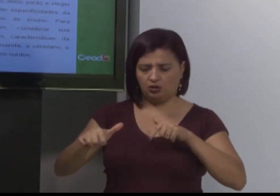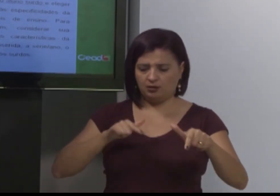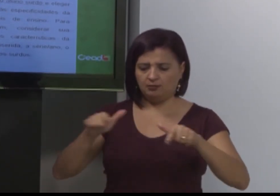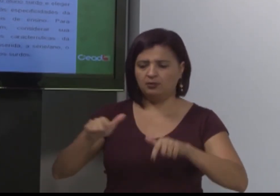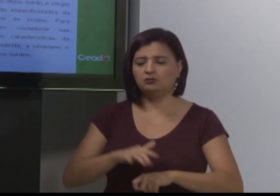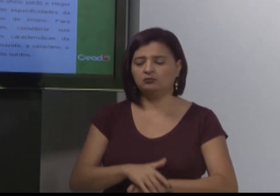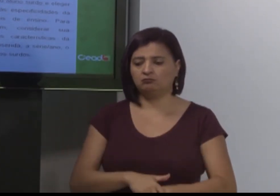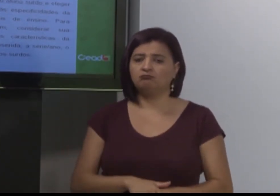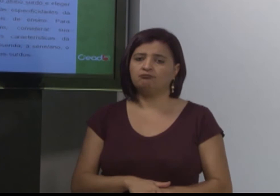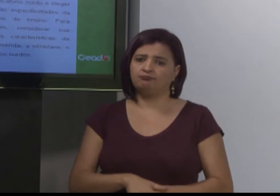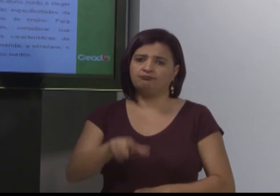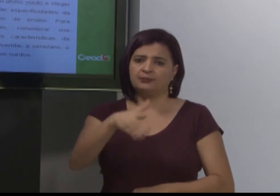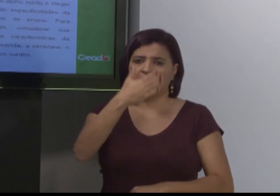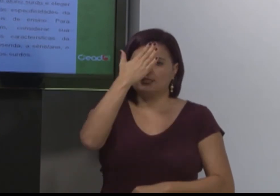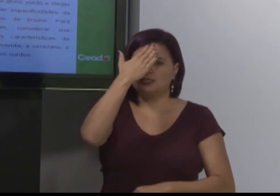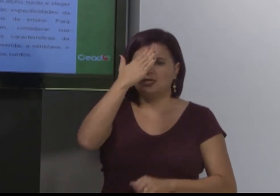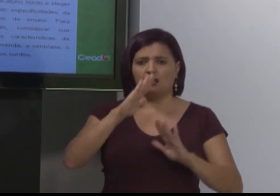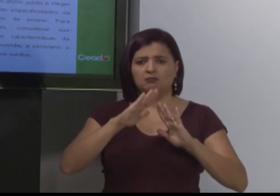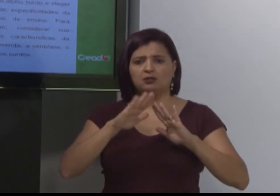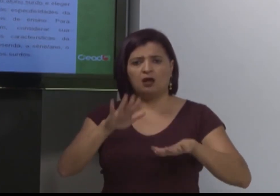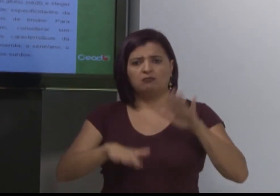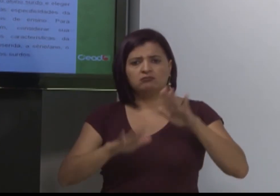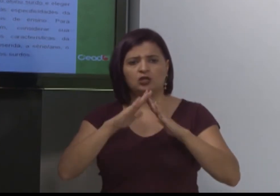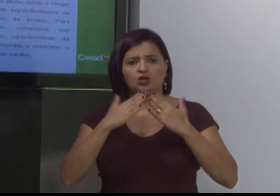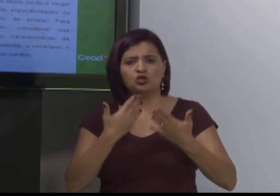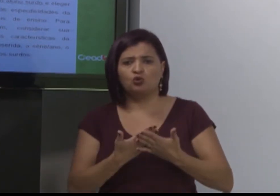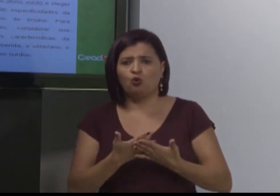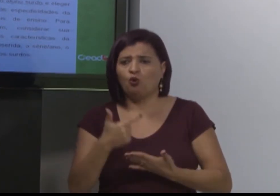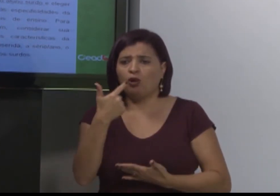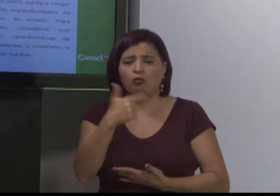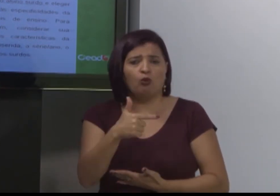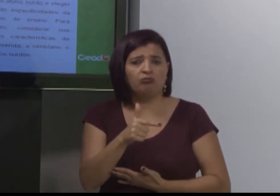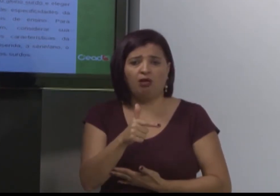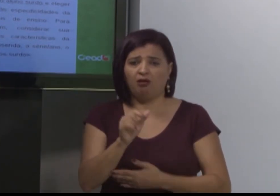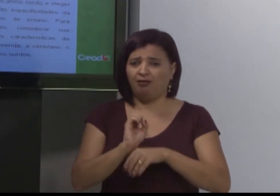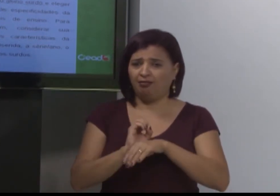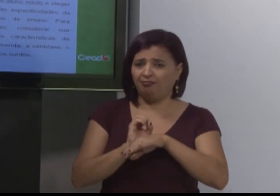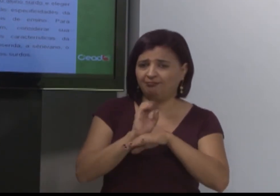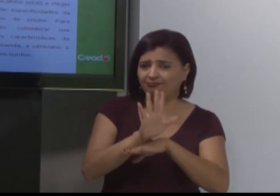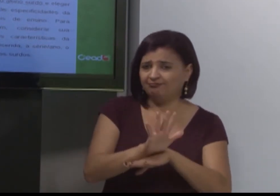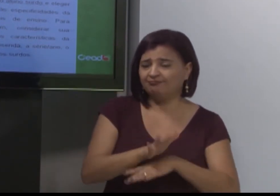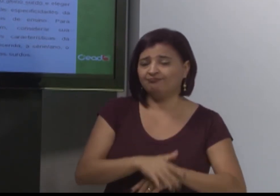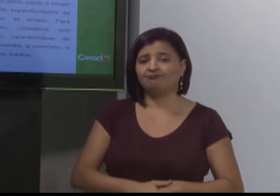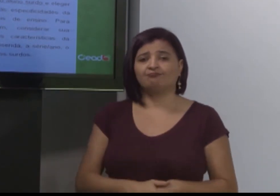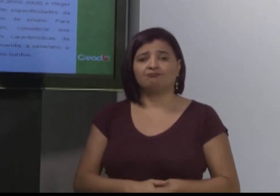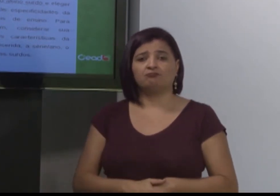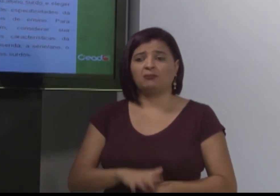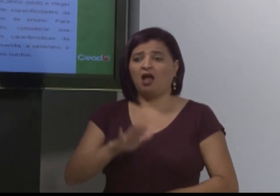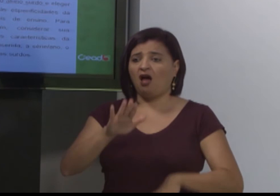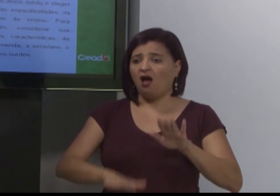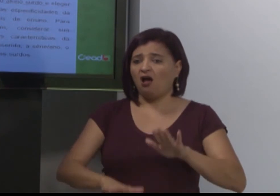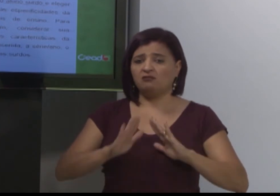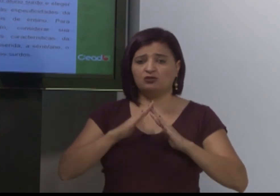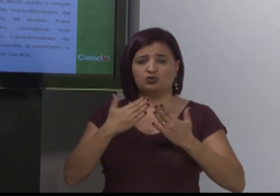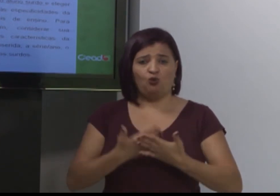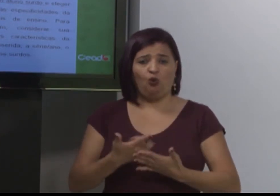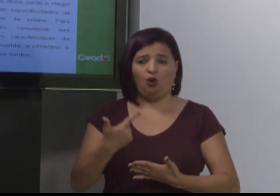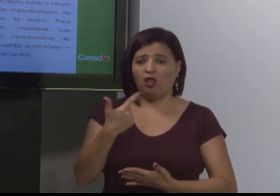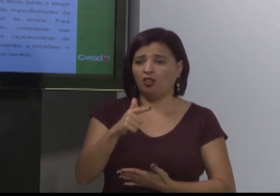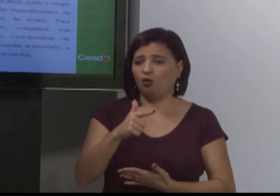Quando falamos da realidade do trabalho, às vezes na escola não tem um data show, às vezes na